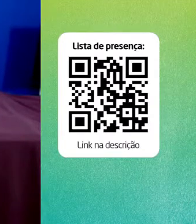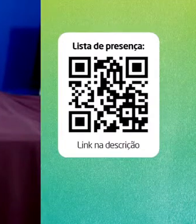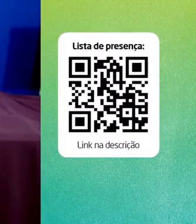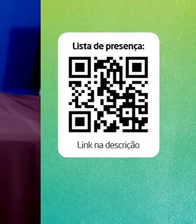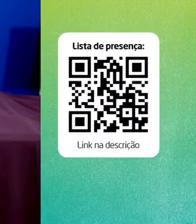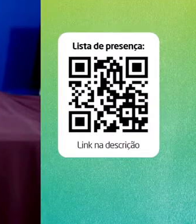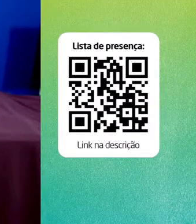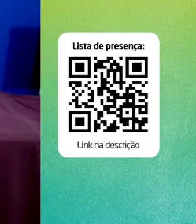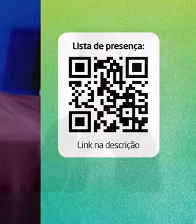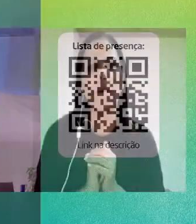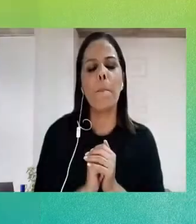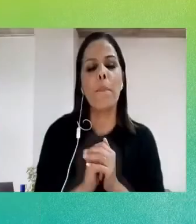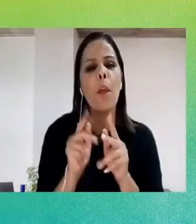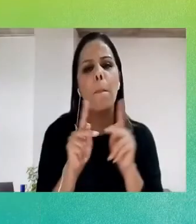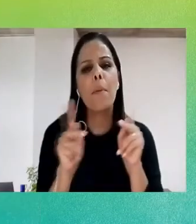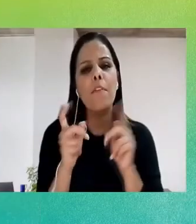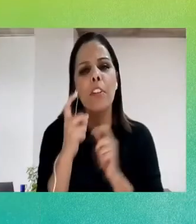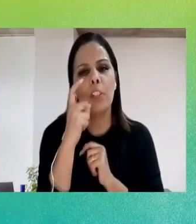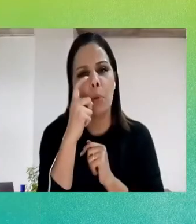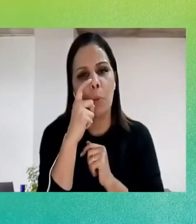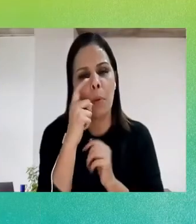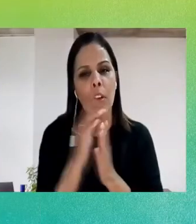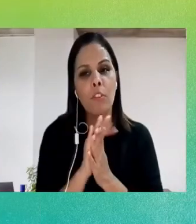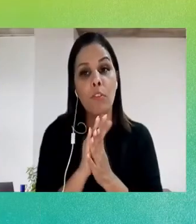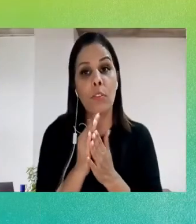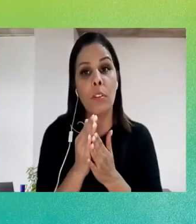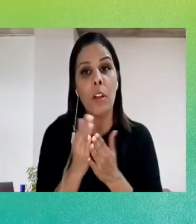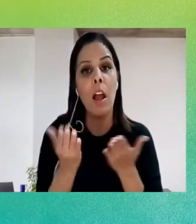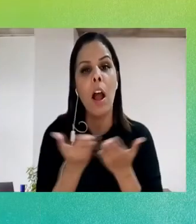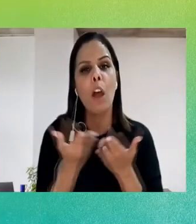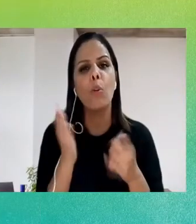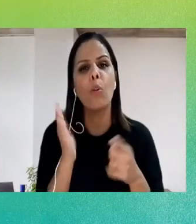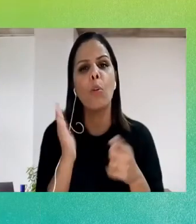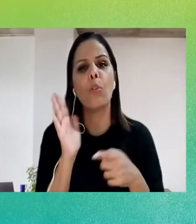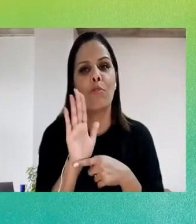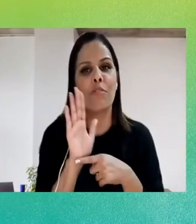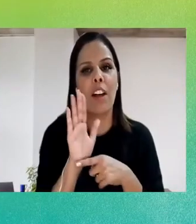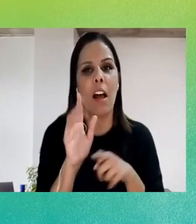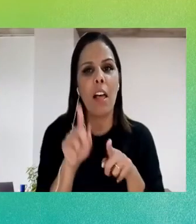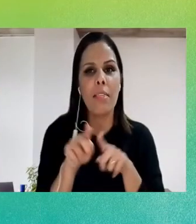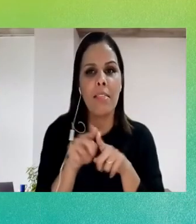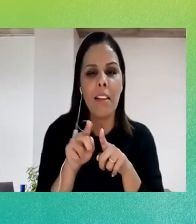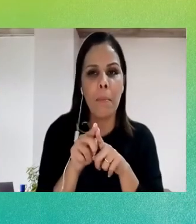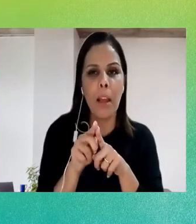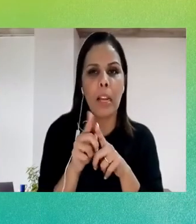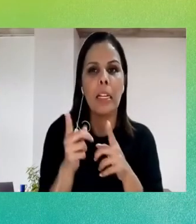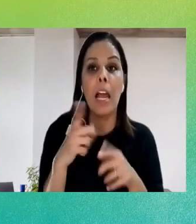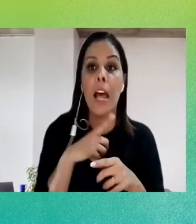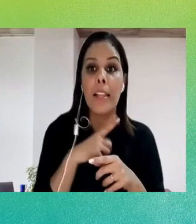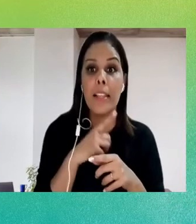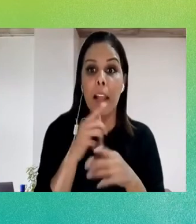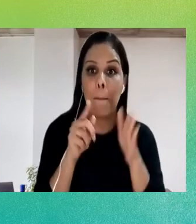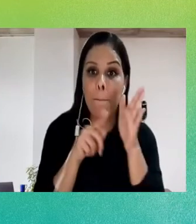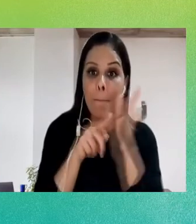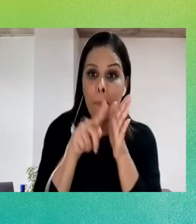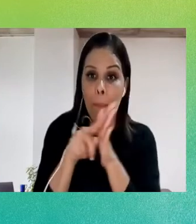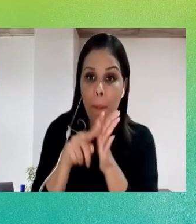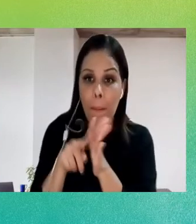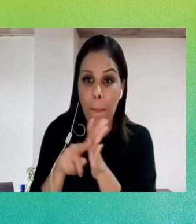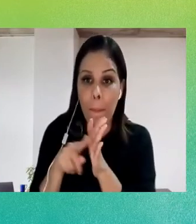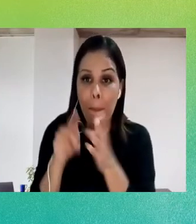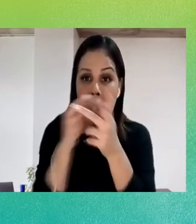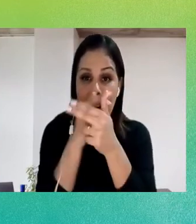Professora Weichel, vou fazer, agora vou ajudar aqui as meninas também. Temos mais perguntas aqui para a professora.